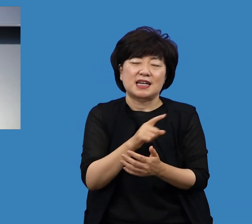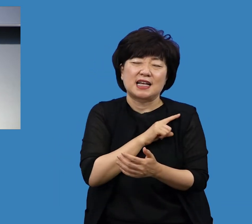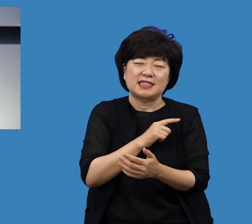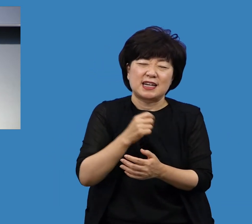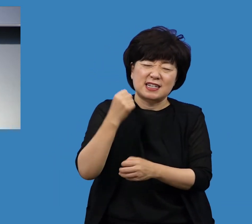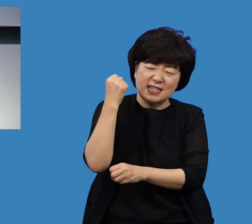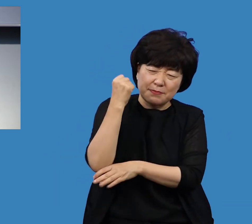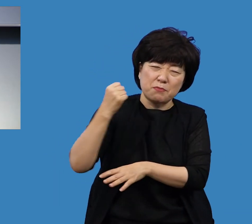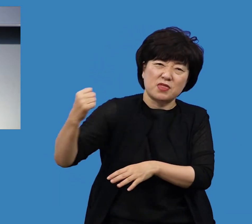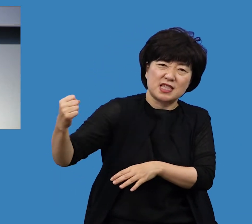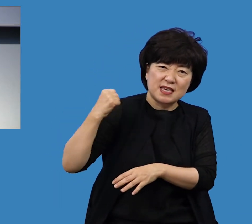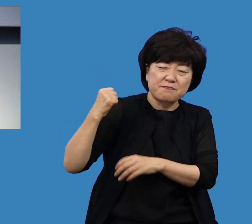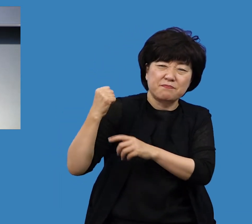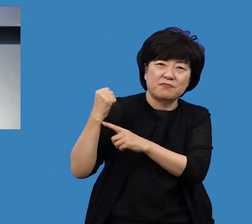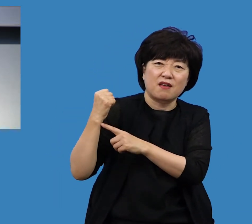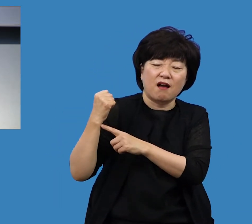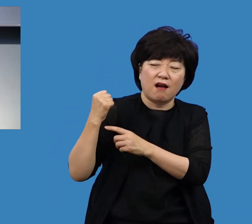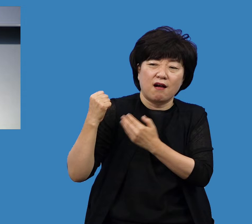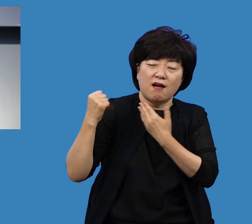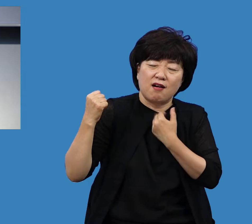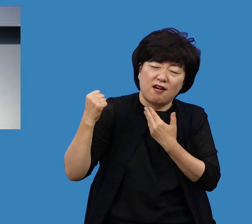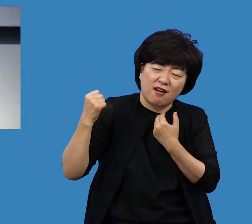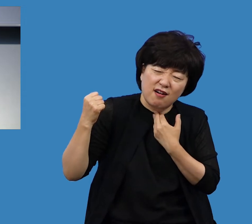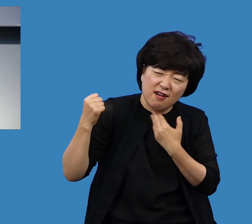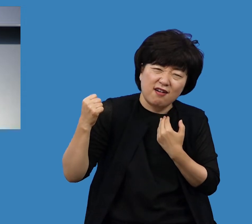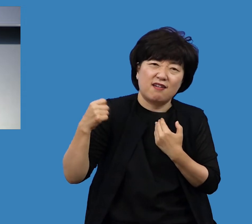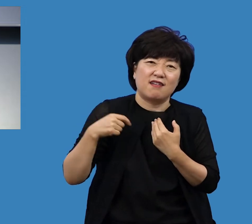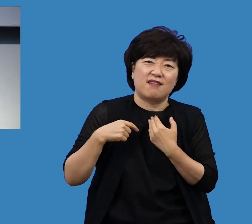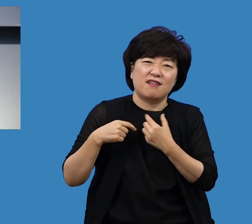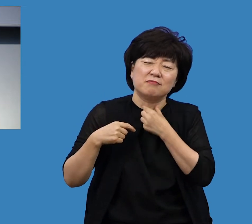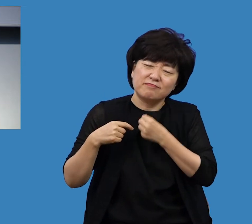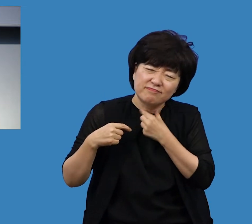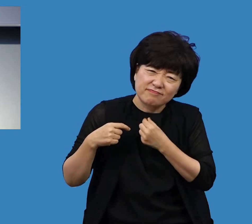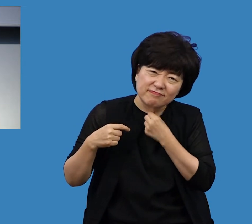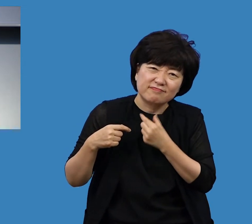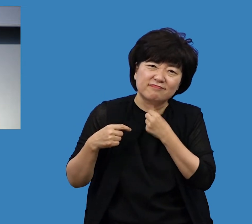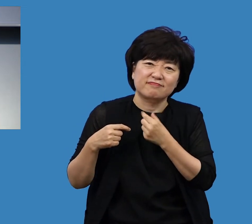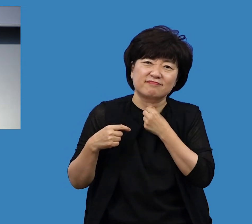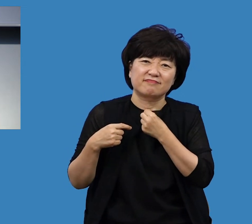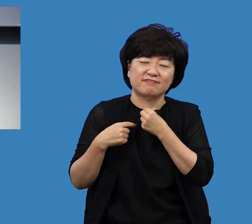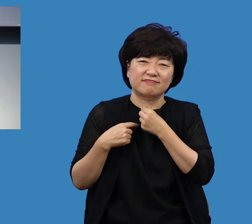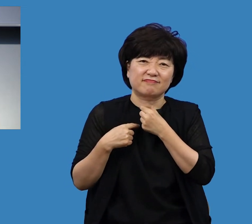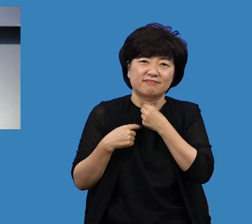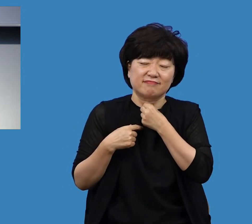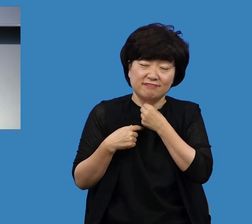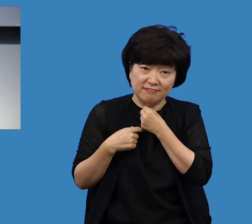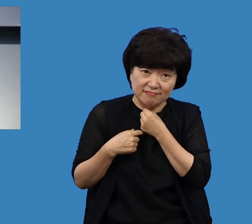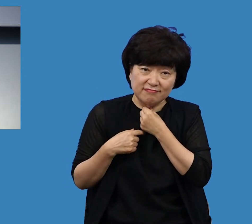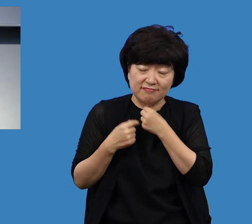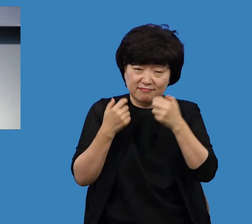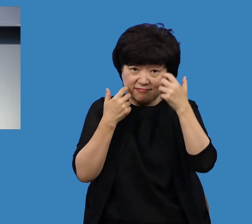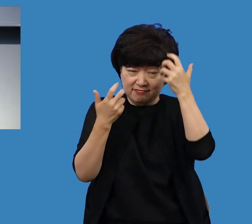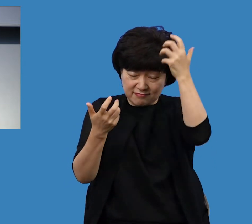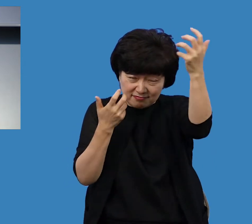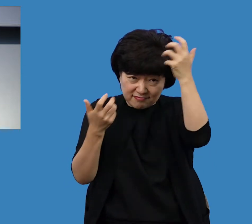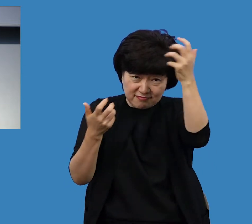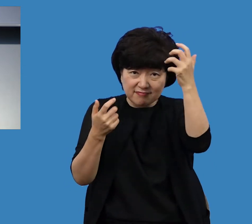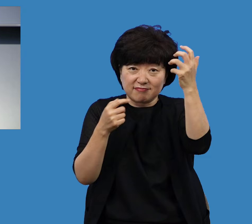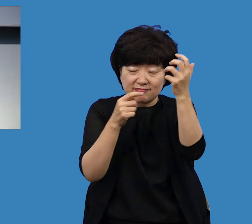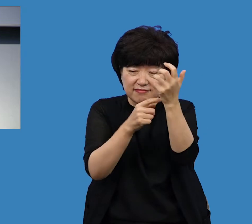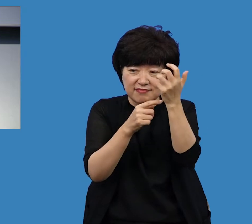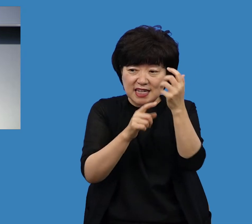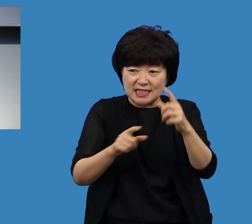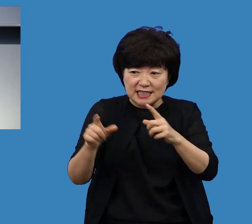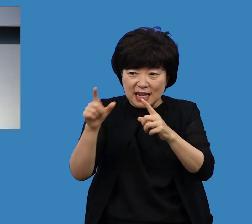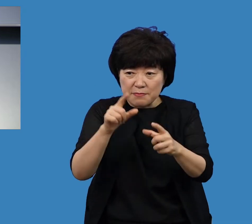힘인데 이 힘이 어디서부터 나오는 거예요? 갈망에서부터 나오는 거예요. 뭔가가 우리 안에 갈망을 일으키니까 그 갈망이 뭐를 만들어내요?